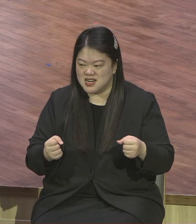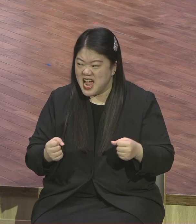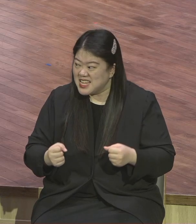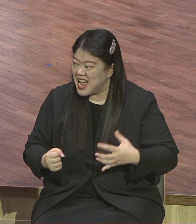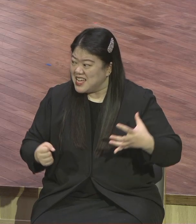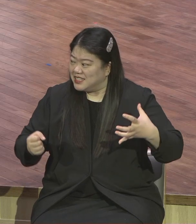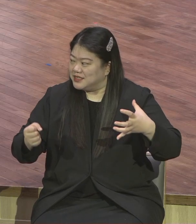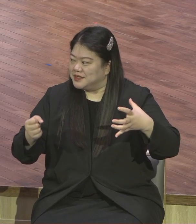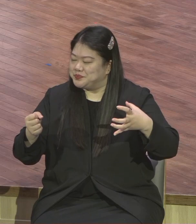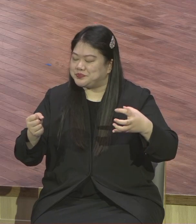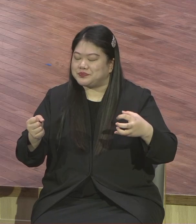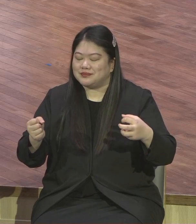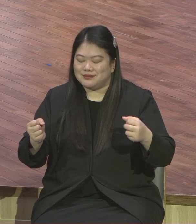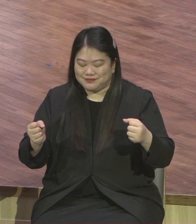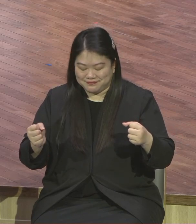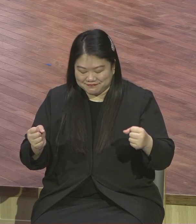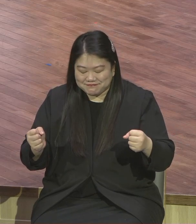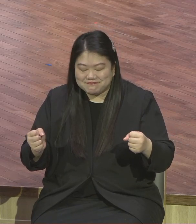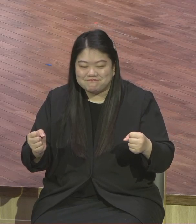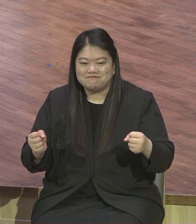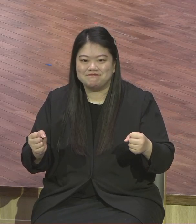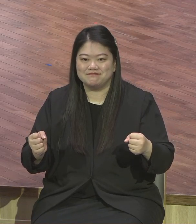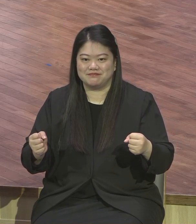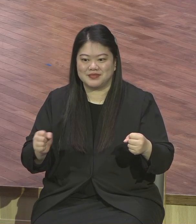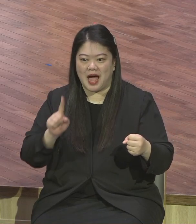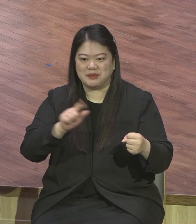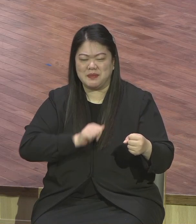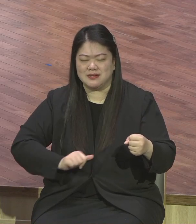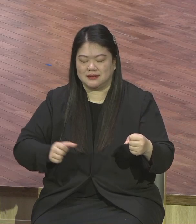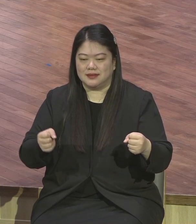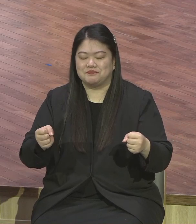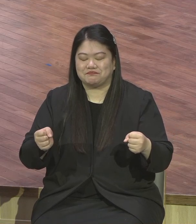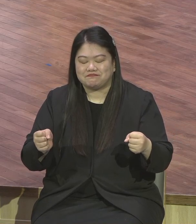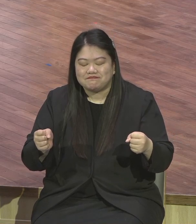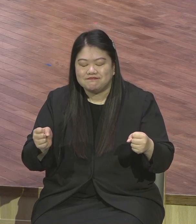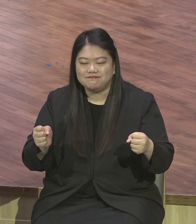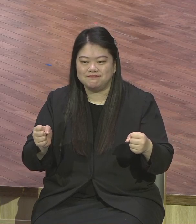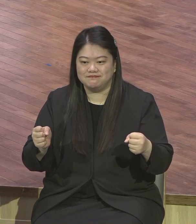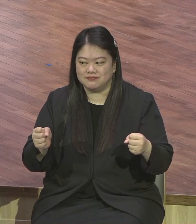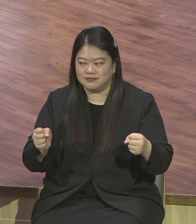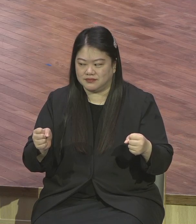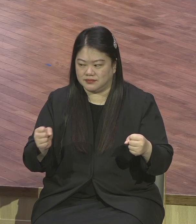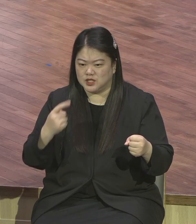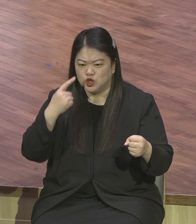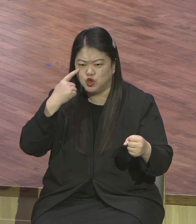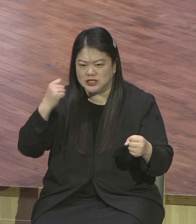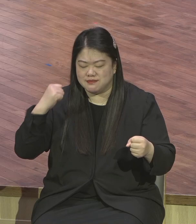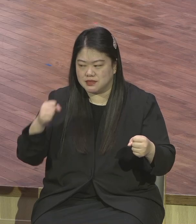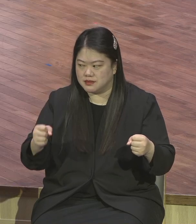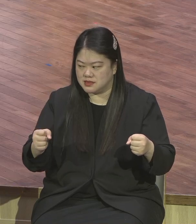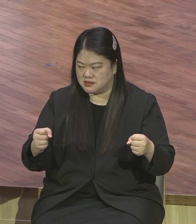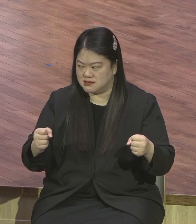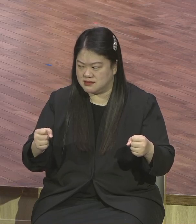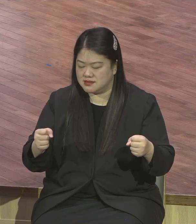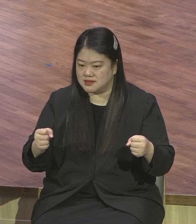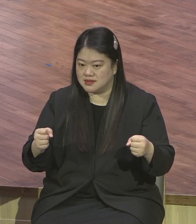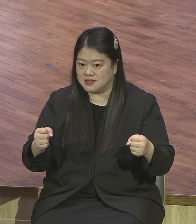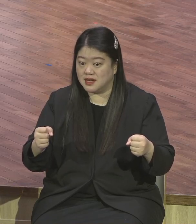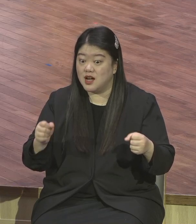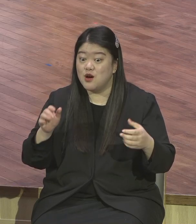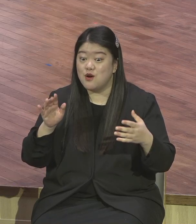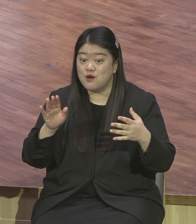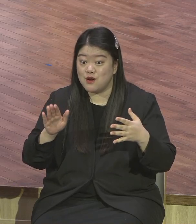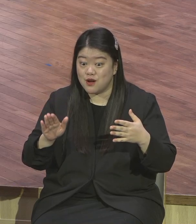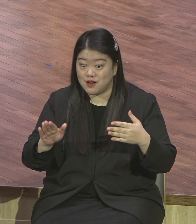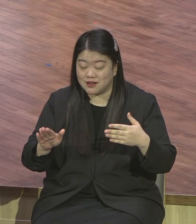그래서 한 번도 나는 사람하고 싸운 적이 없어요. 싸울 일이 없어요. 싸운 적이 없어요. 내가